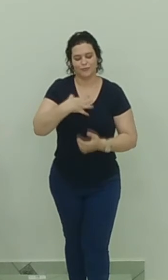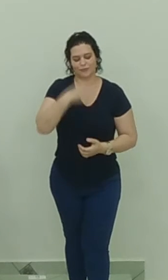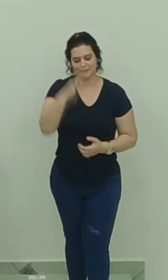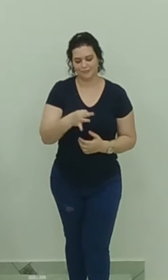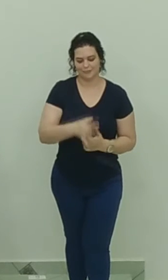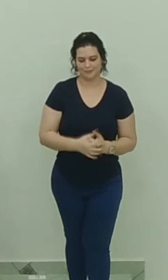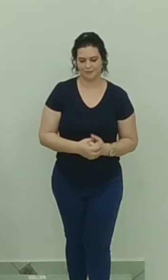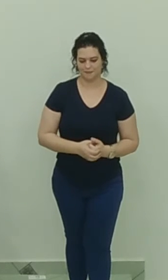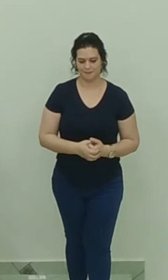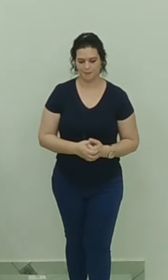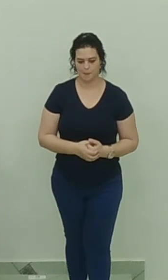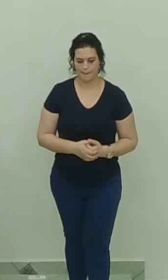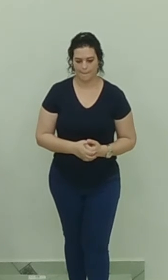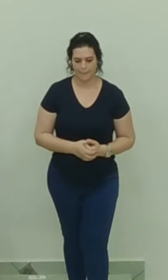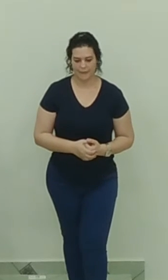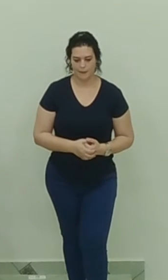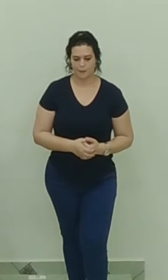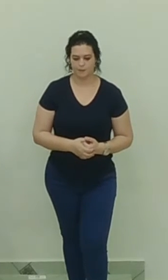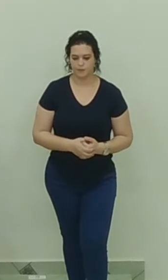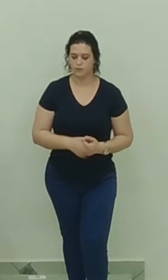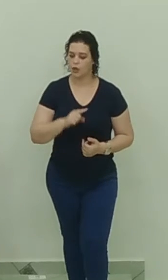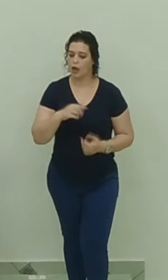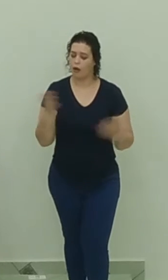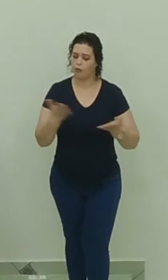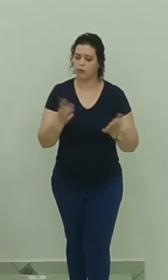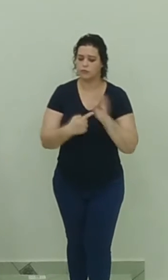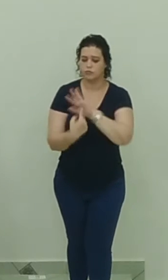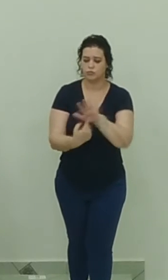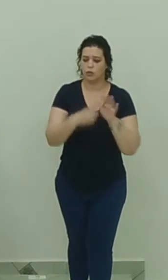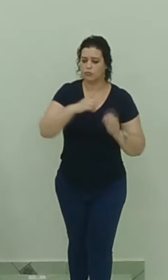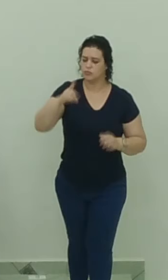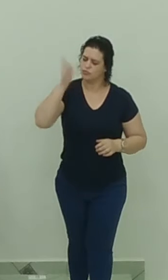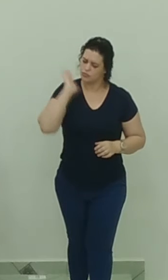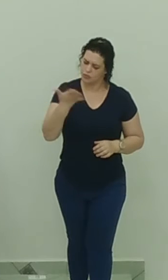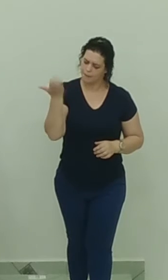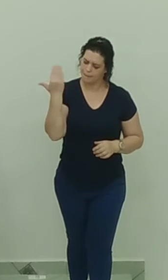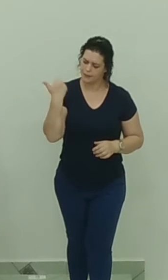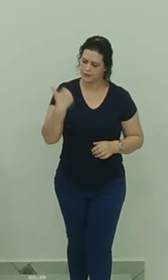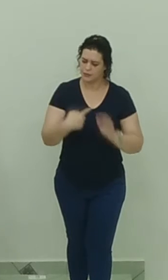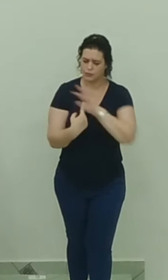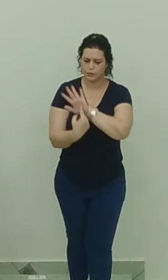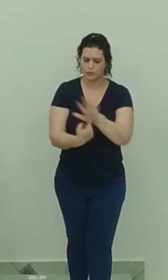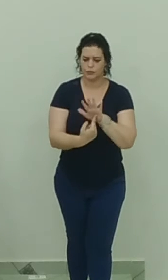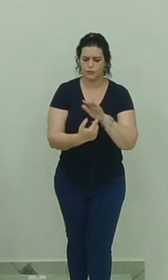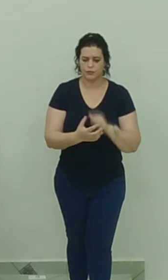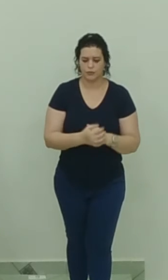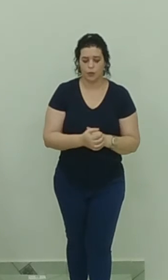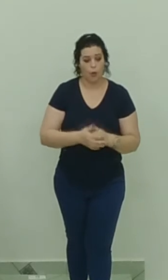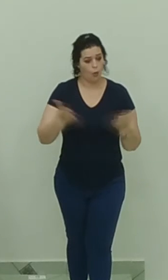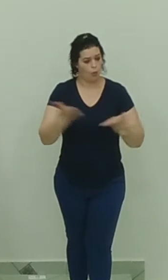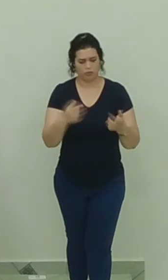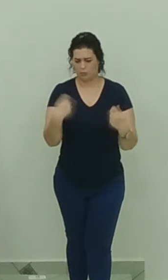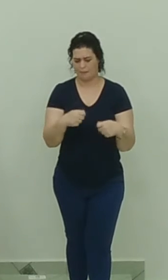que mostram já um Deus que já trilhou para nós muitas coisas. Não precisamos mais de um Josué